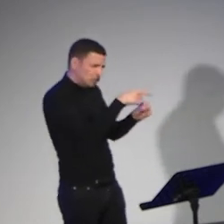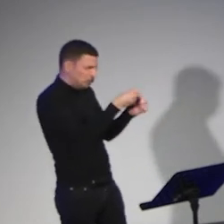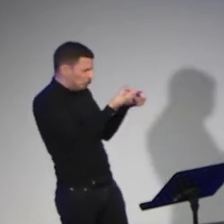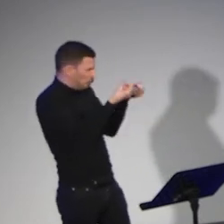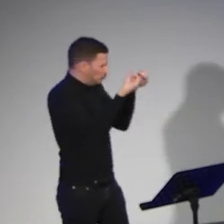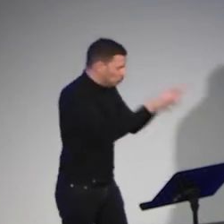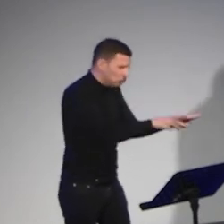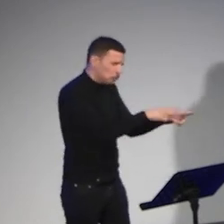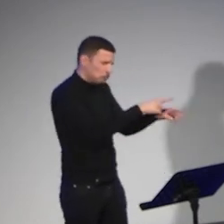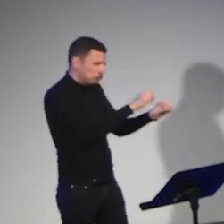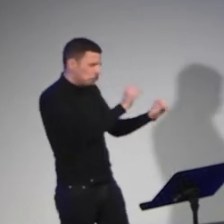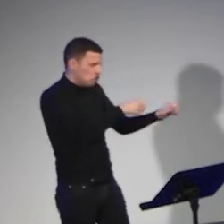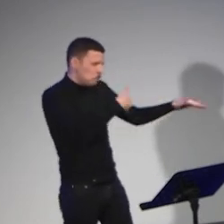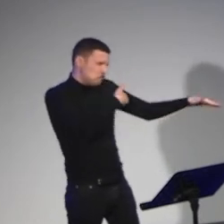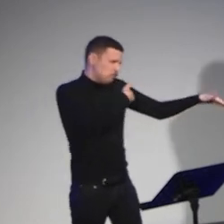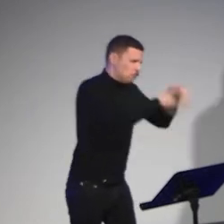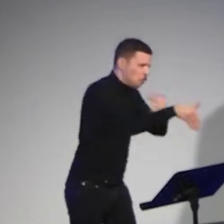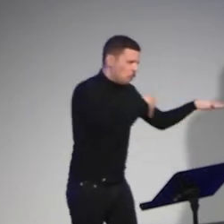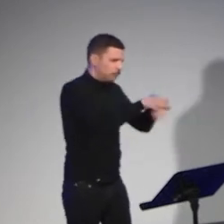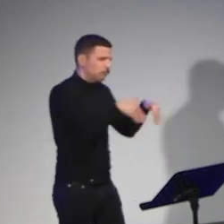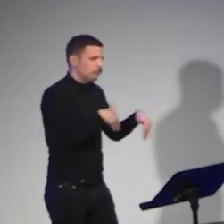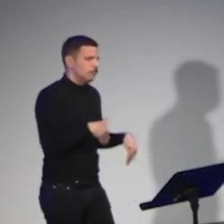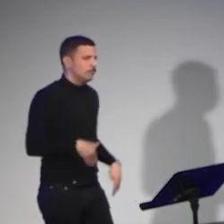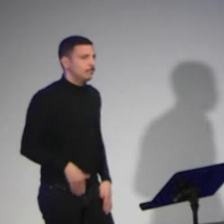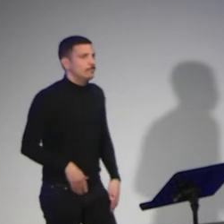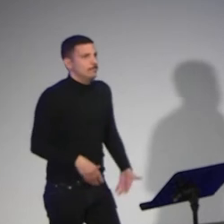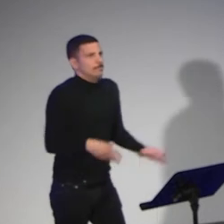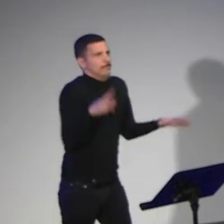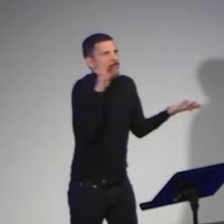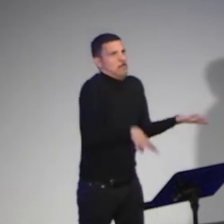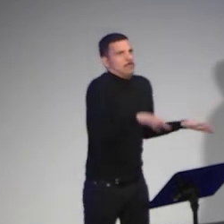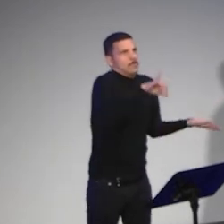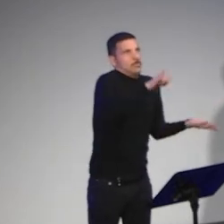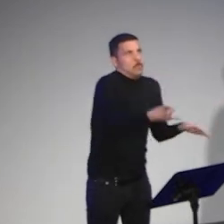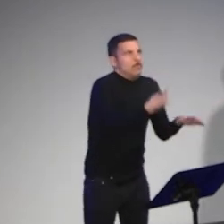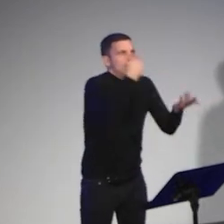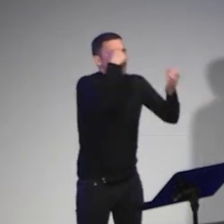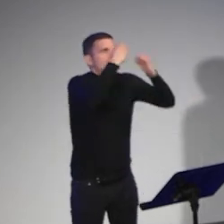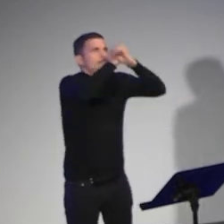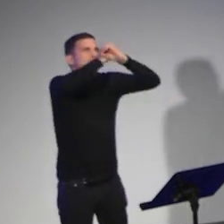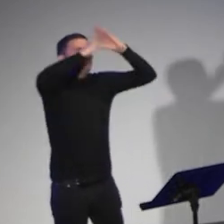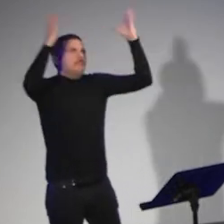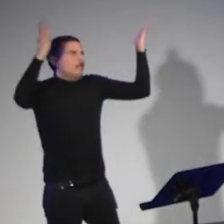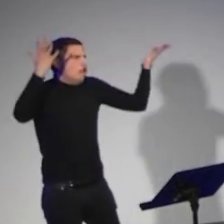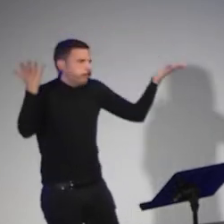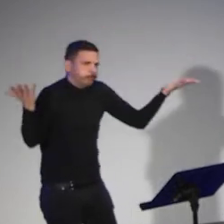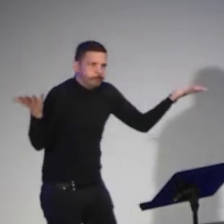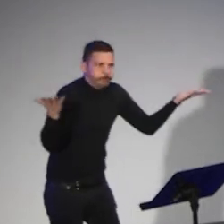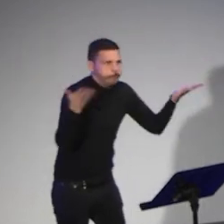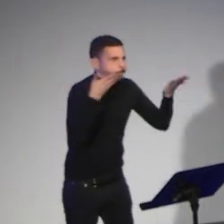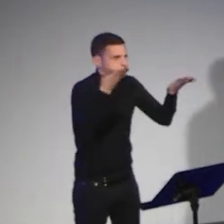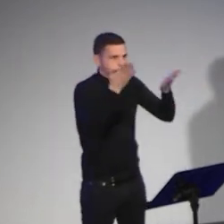seule fois, que quelque chose existe, une fois, qu'on le regarde, quelqu'un dans le noir, qu'on le